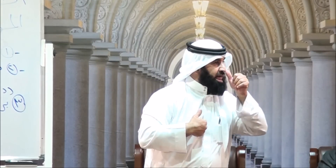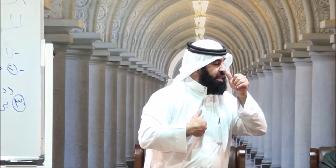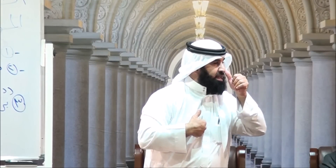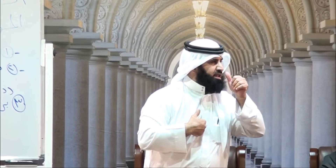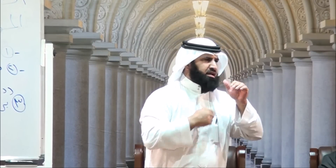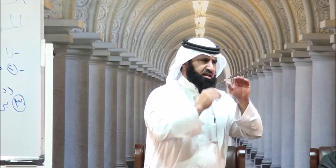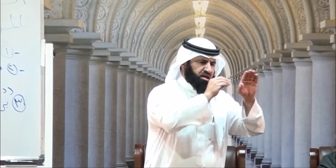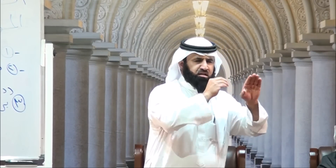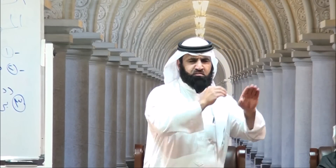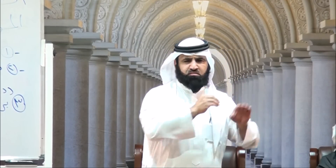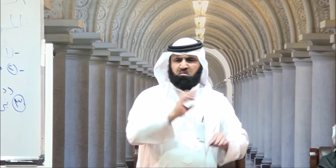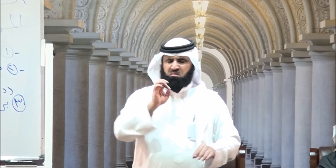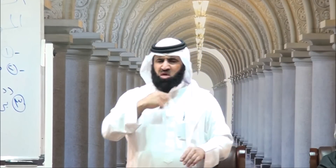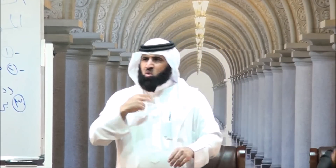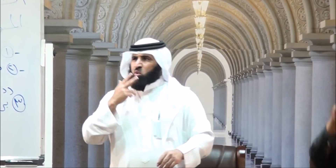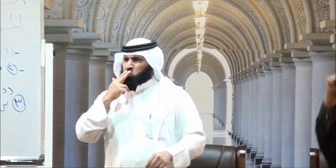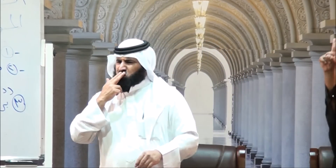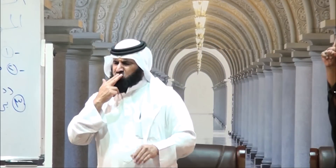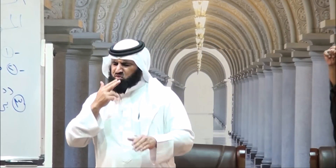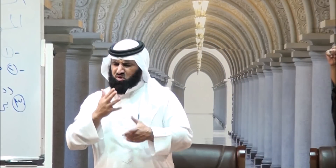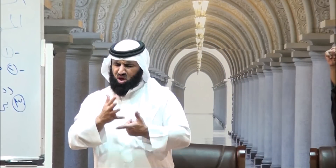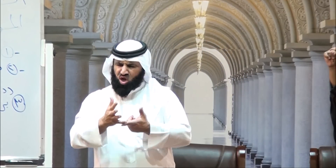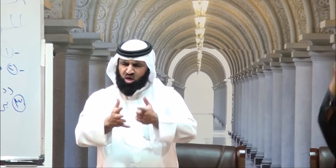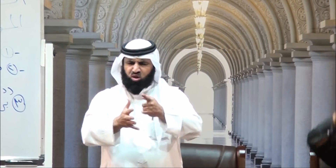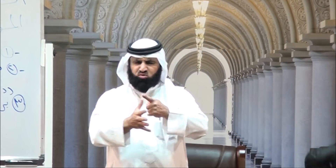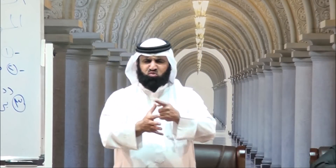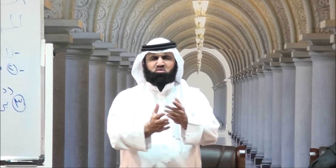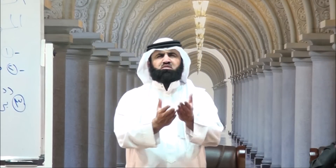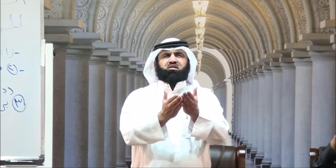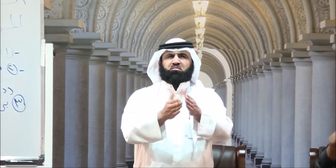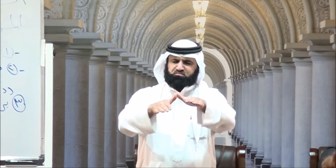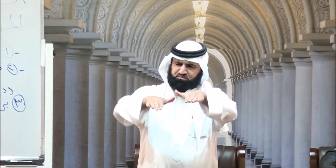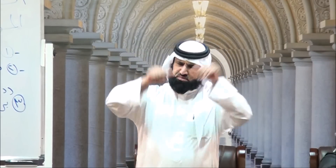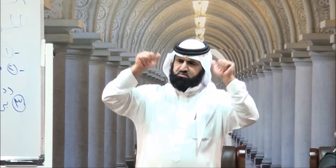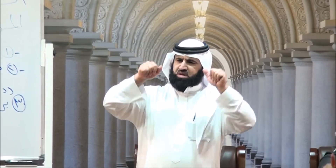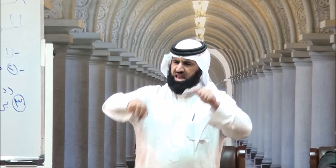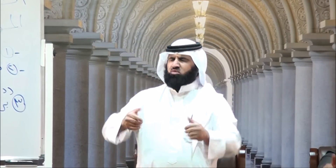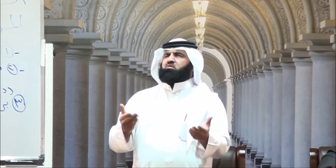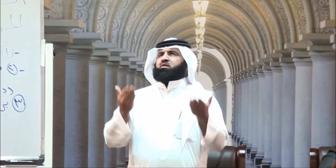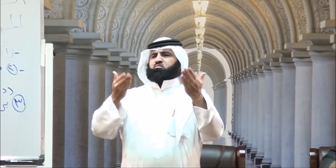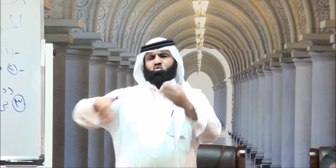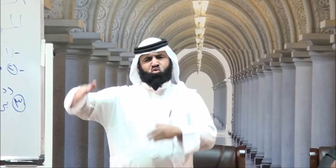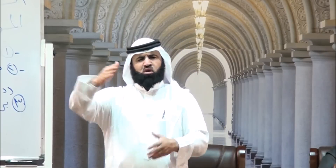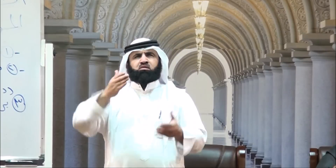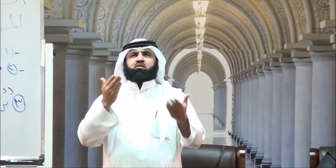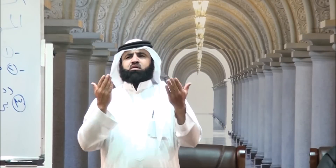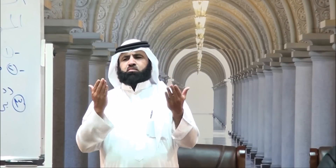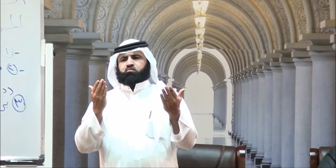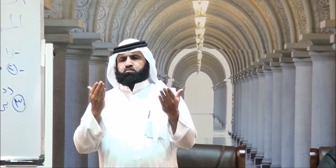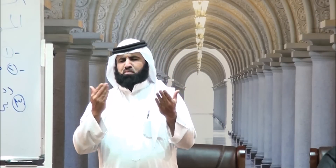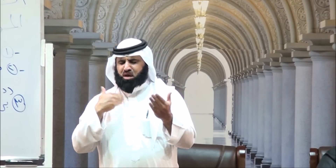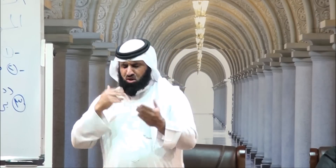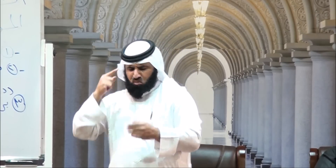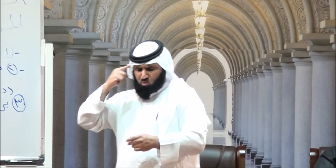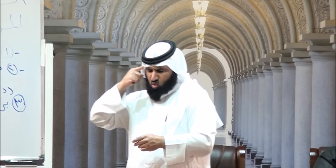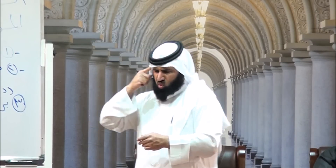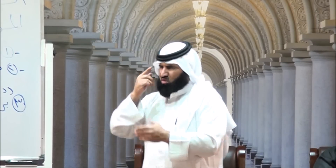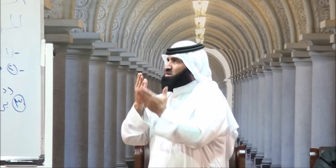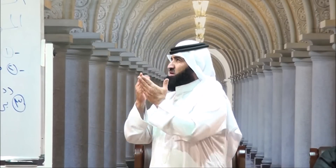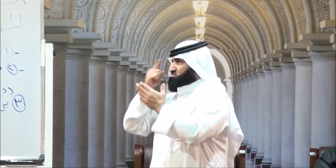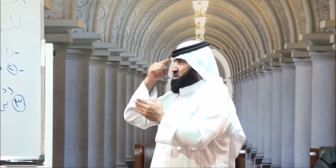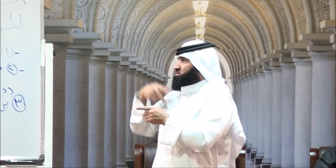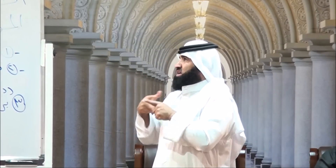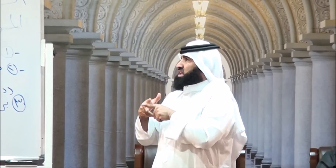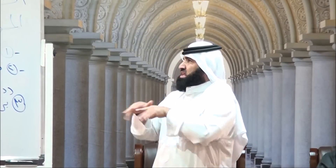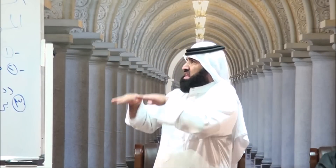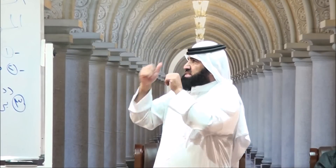اللي يدخن يوقف التدخين لله سبحانه وتعالى، ثم لأجل والديه يرضون عنه. اللي